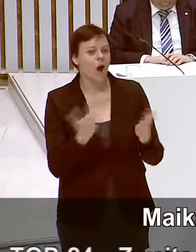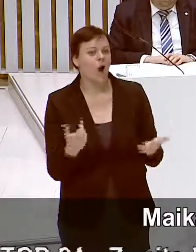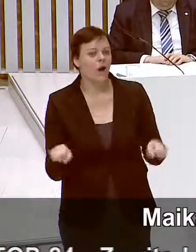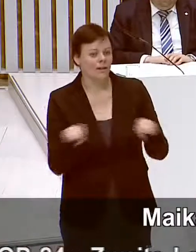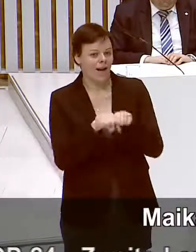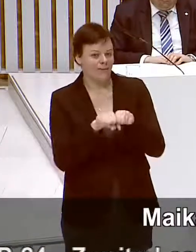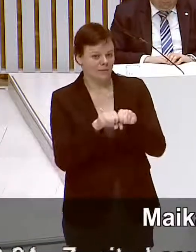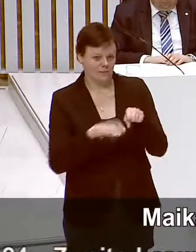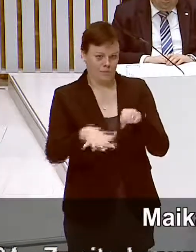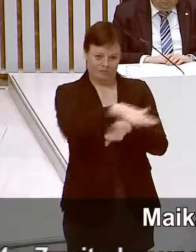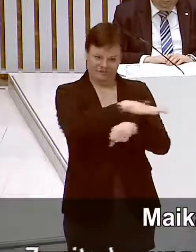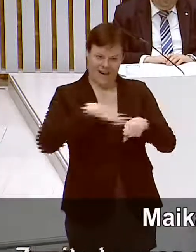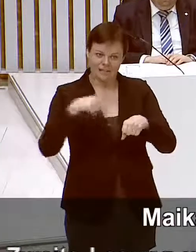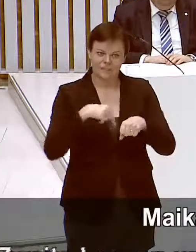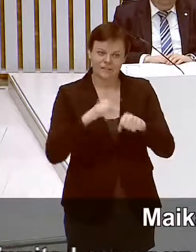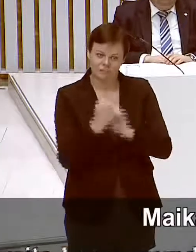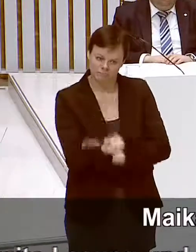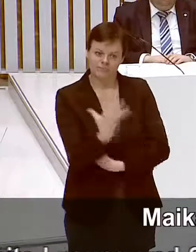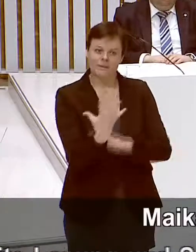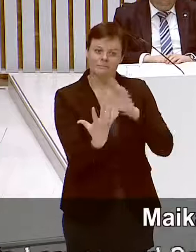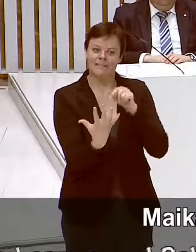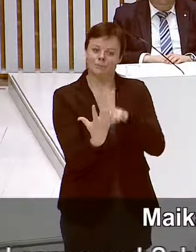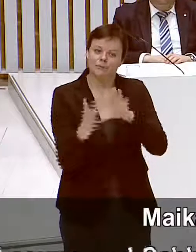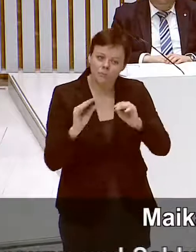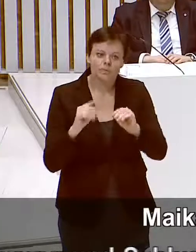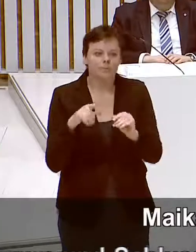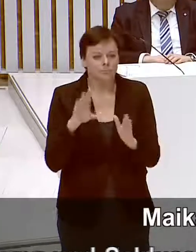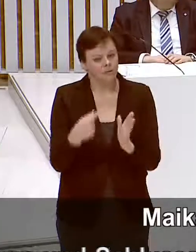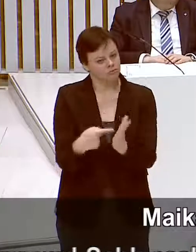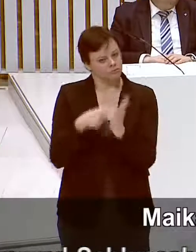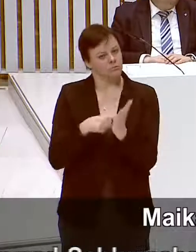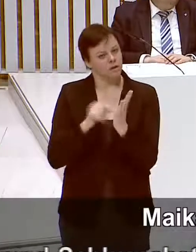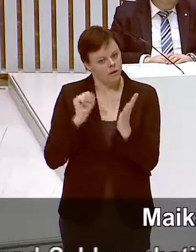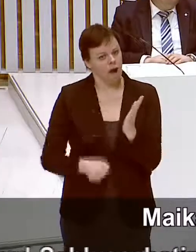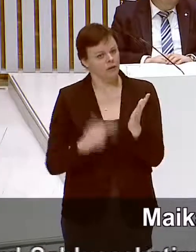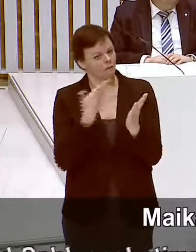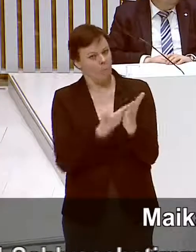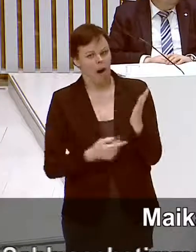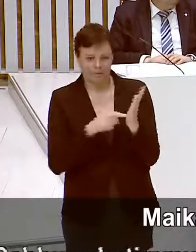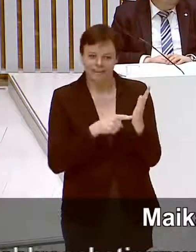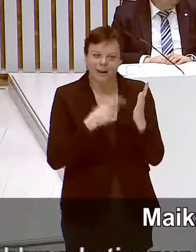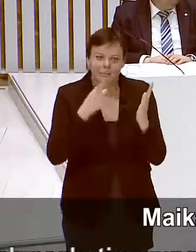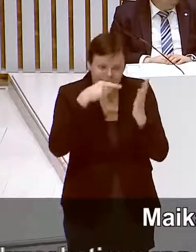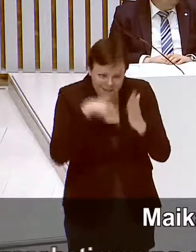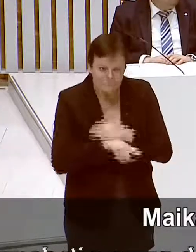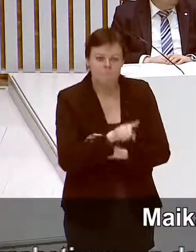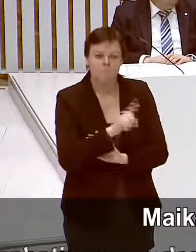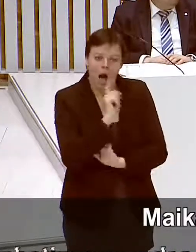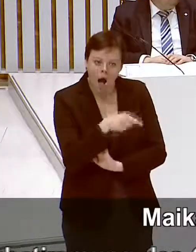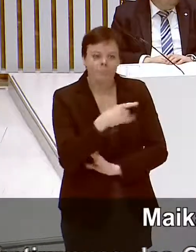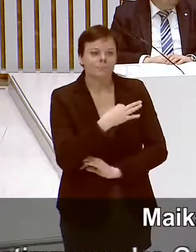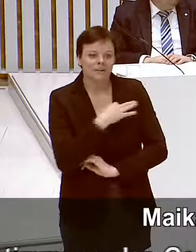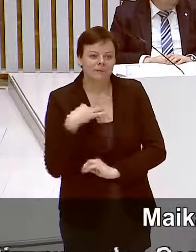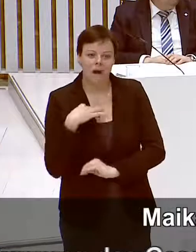kann Vorbildfunktion sein. Von einem Hineinregulieren in Anwendung der